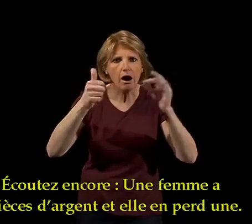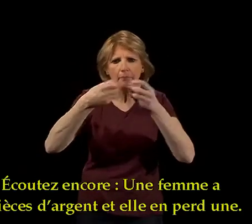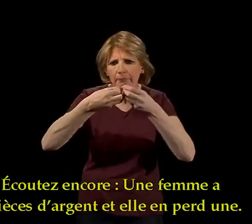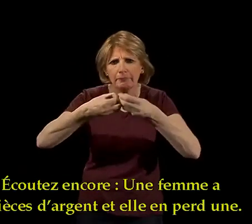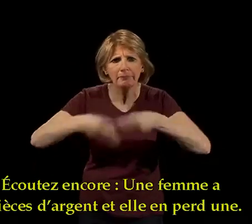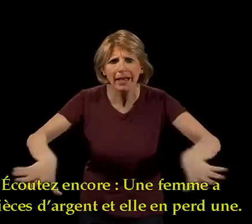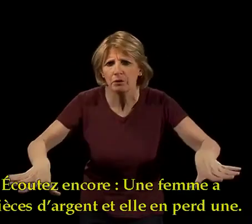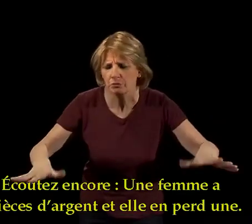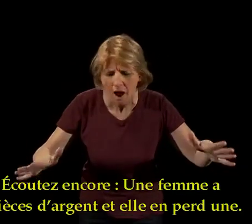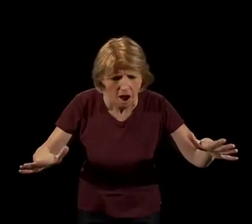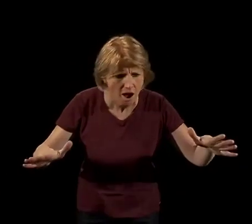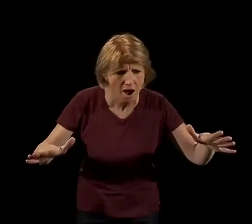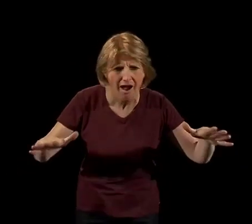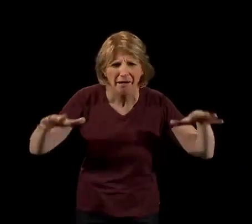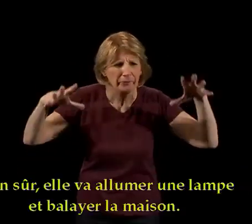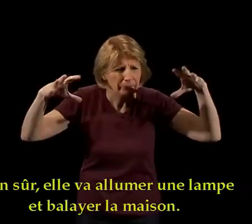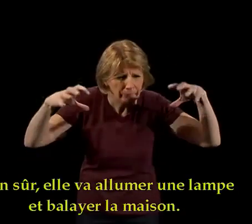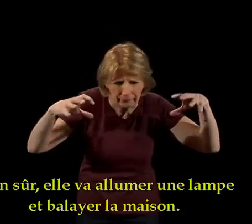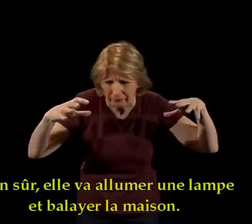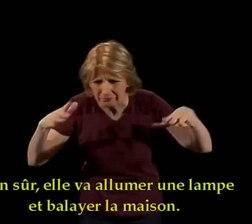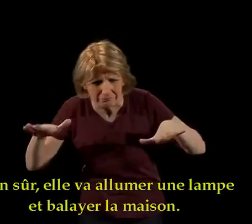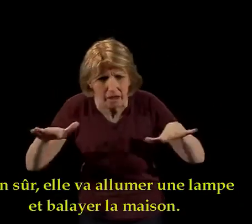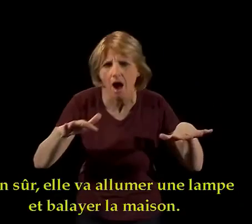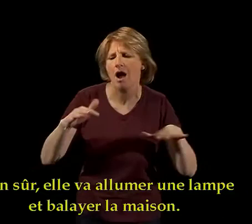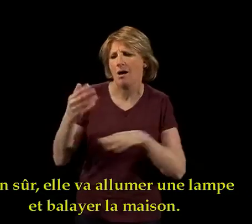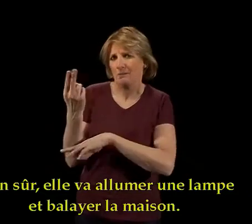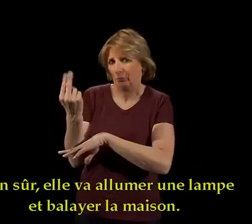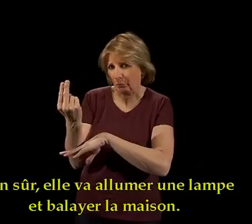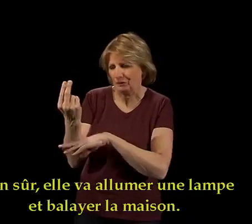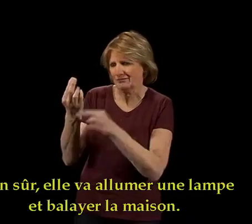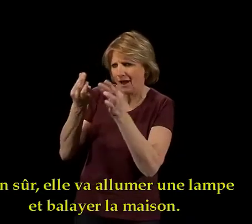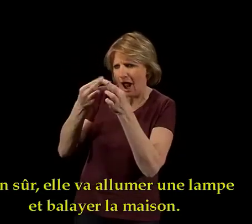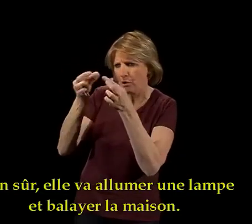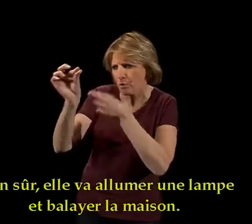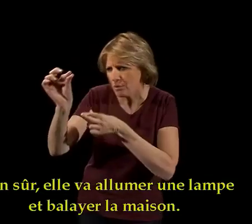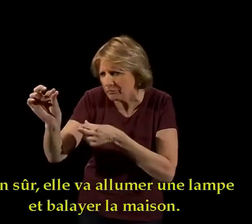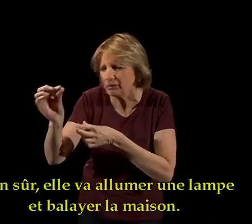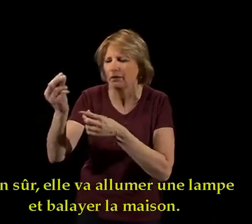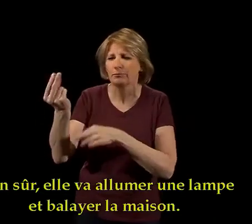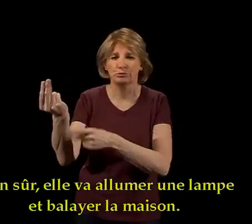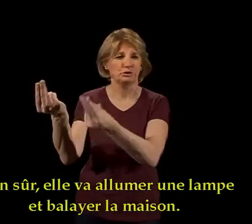une. Bien sûr, elle va allumer une lampe et balayer la maison.